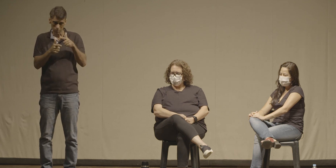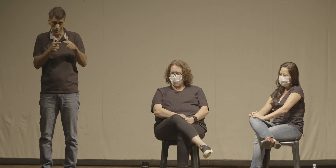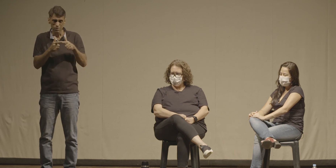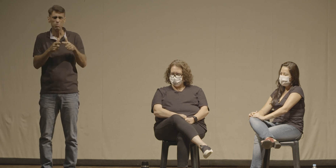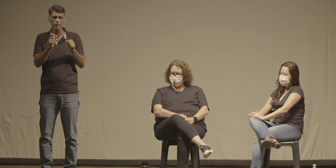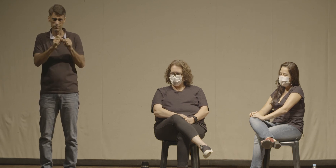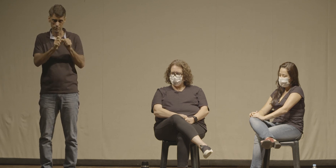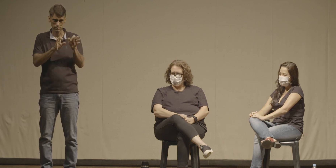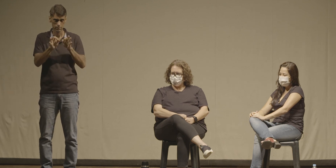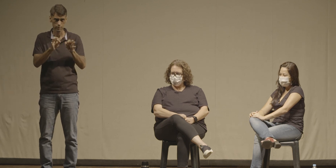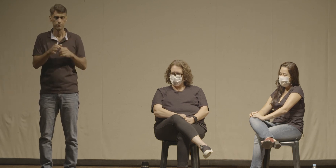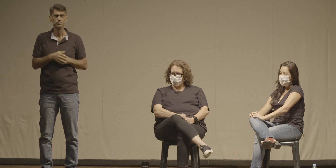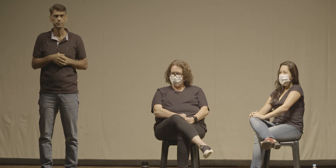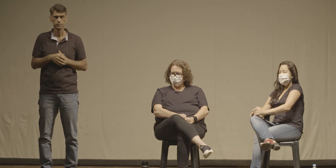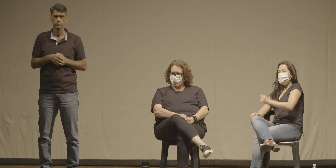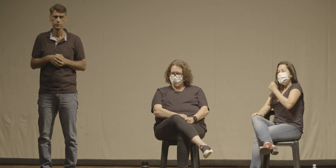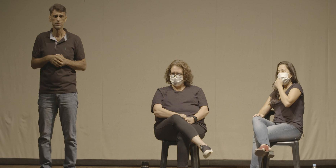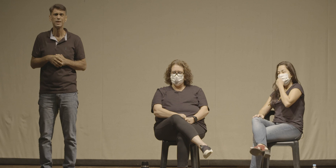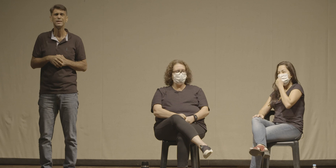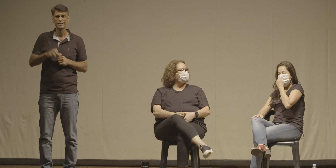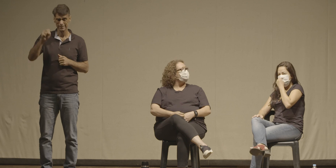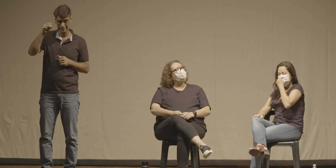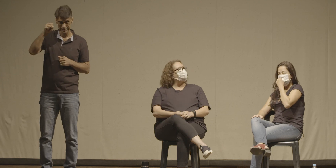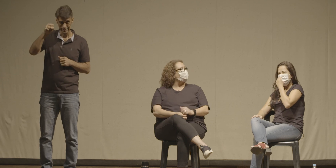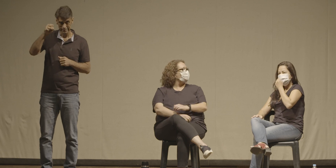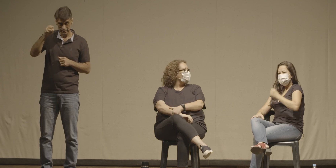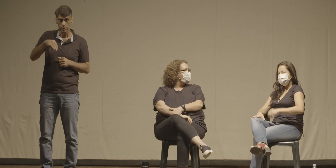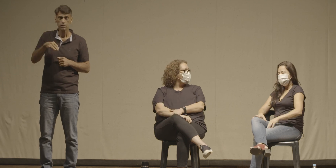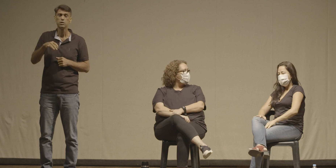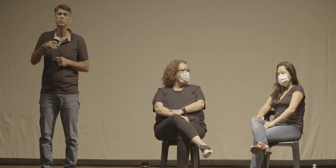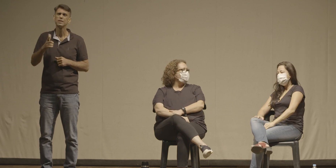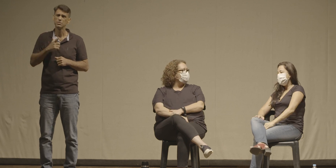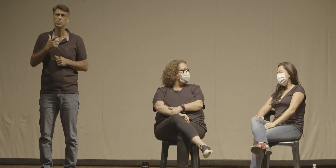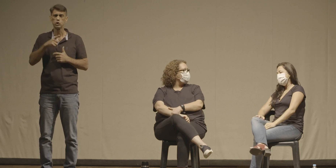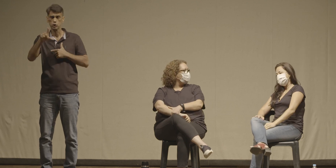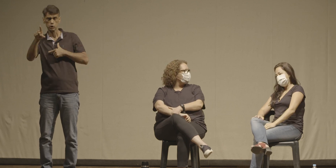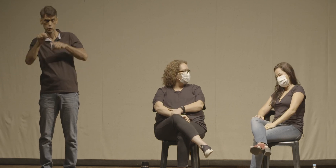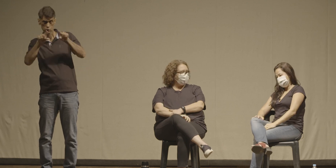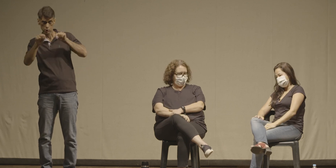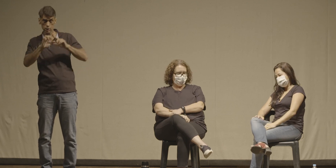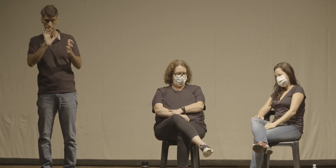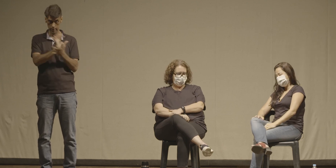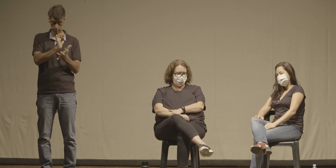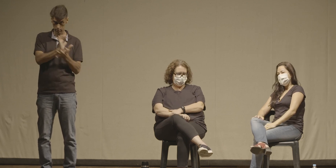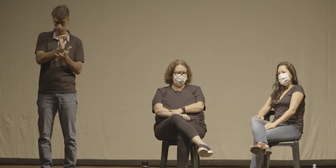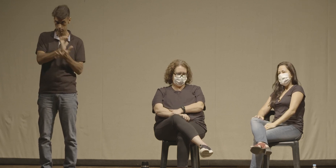desse documentário? Sim. Muita, né? Não muita, porque a gente escolhe muito bem as nossas equipes.